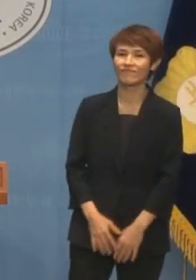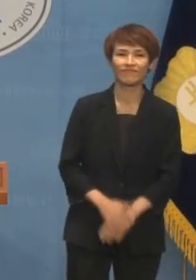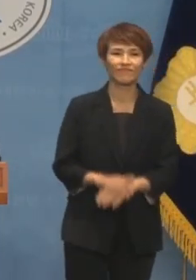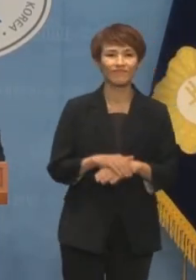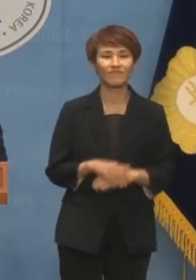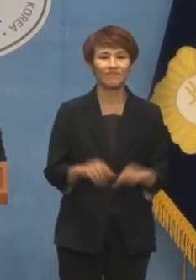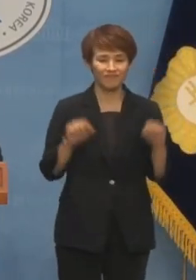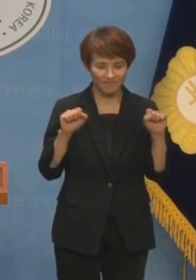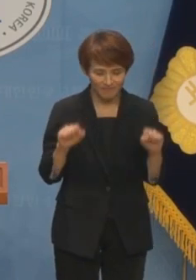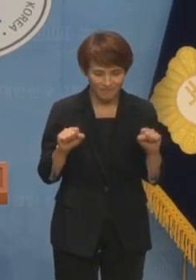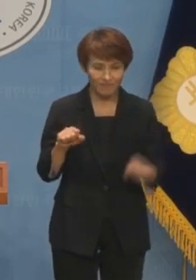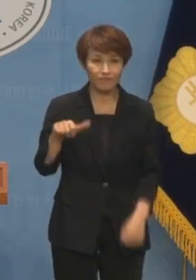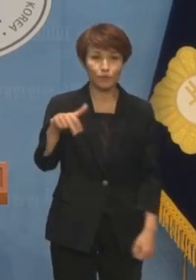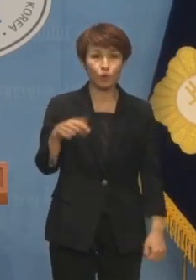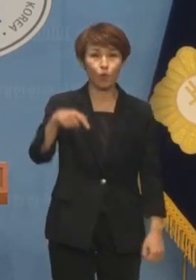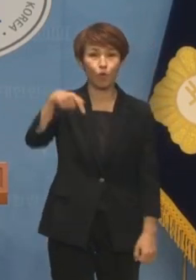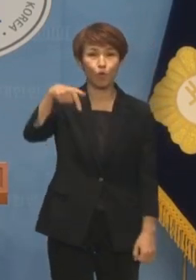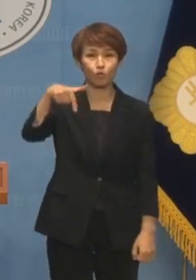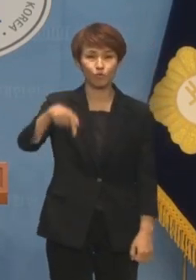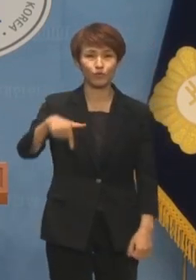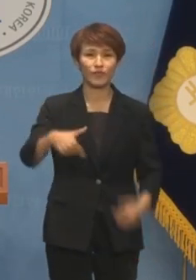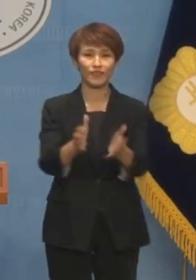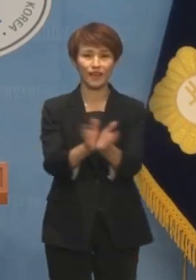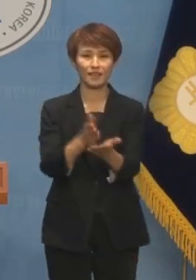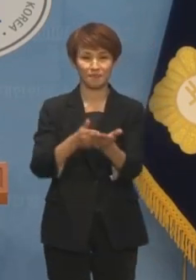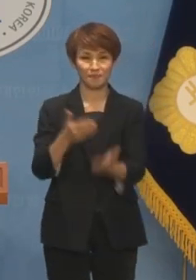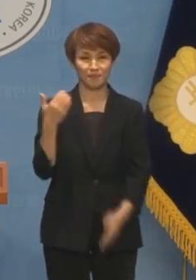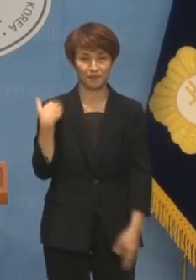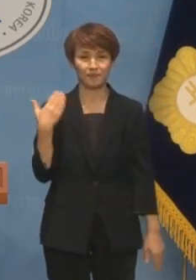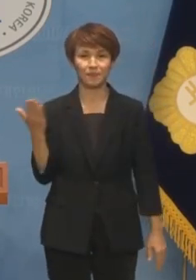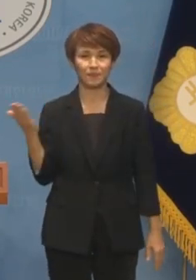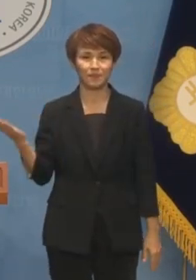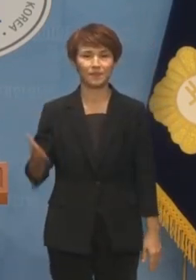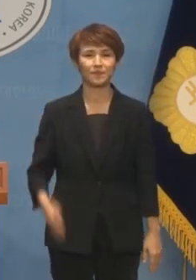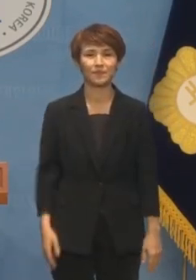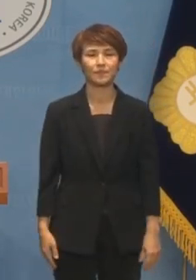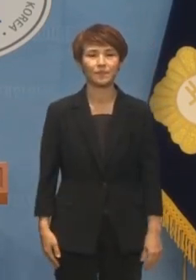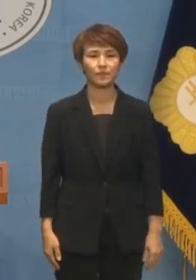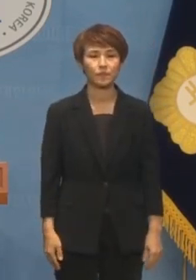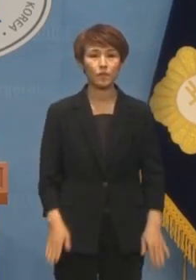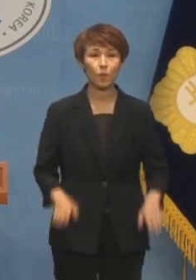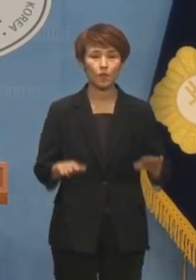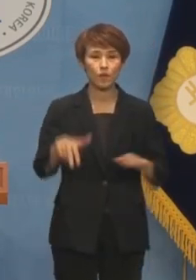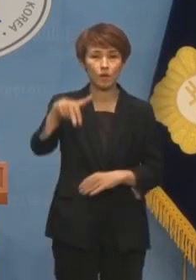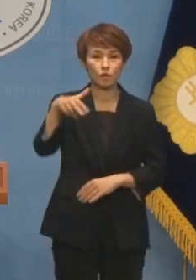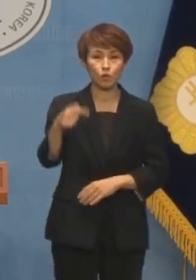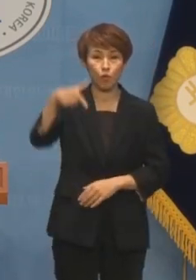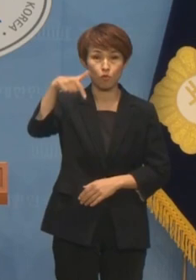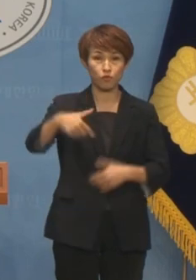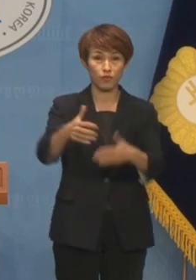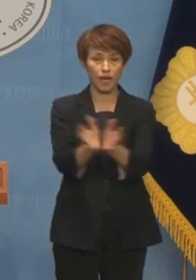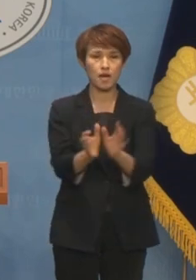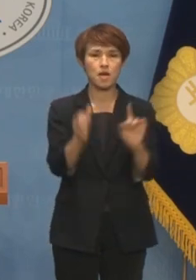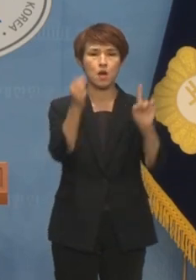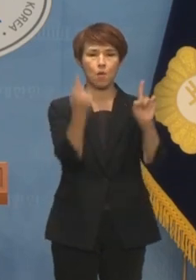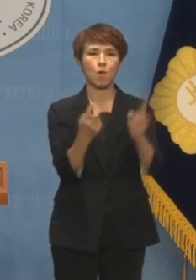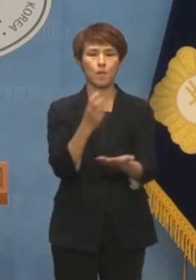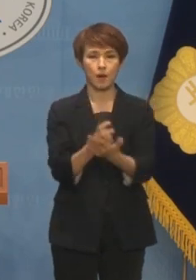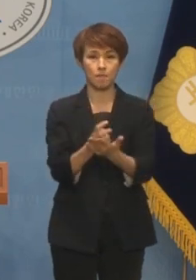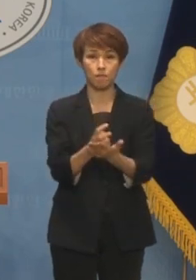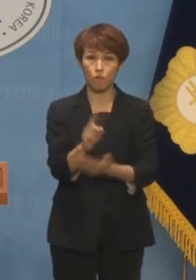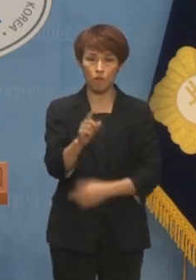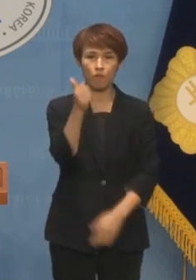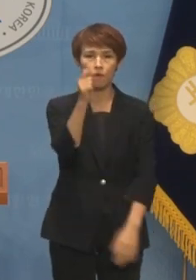안녕하십니까. 조국 혁신당 대변인 김보엽입니다. 조국 혁신당은 오늘 1호 법안으로